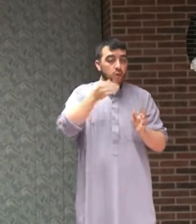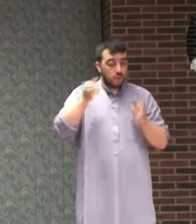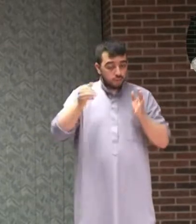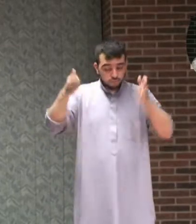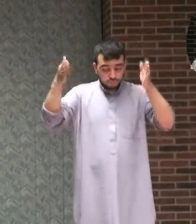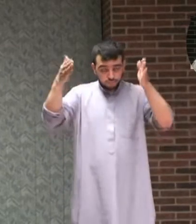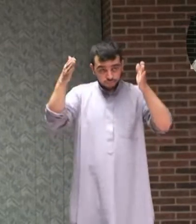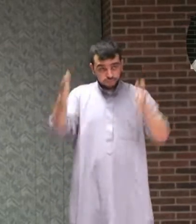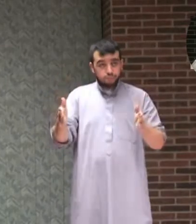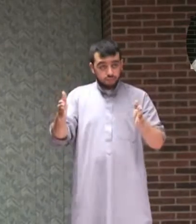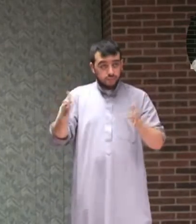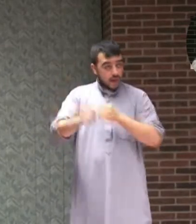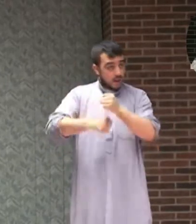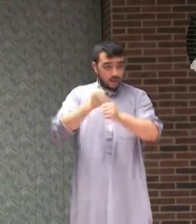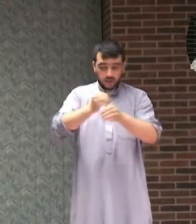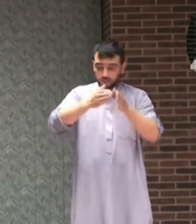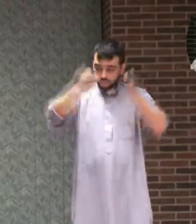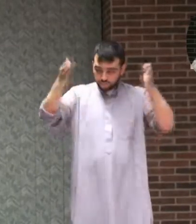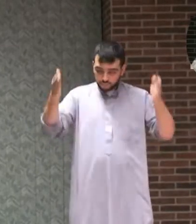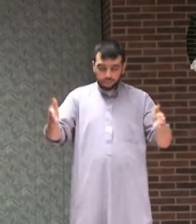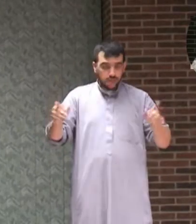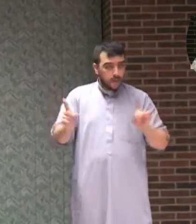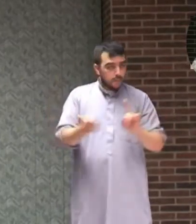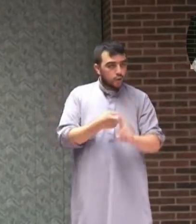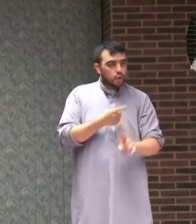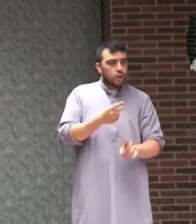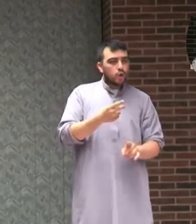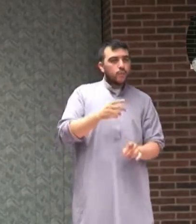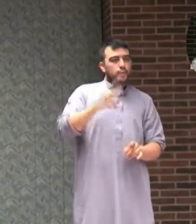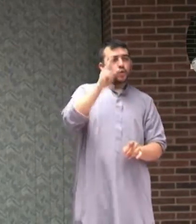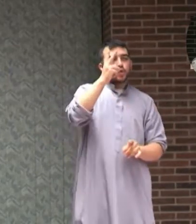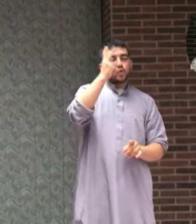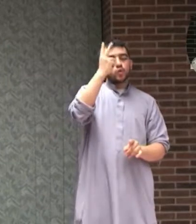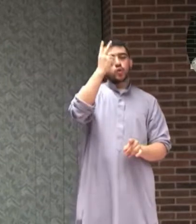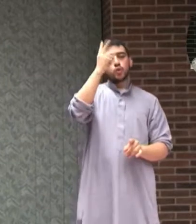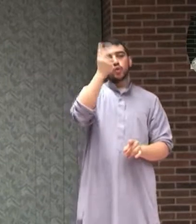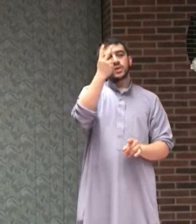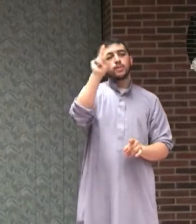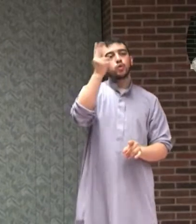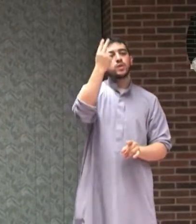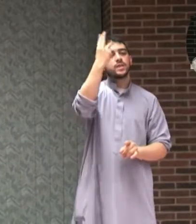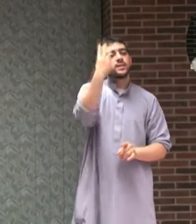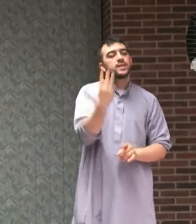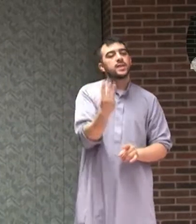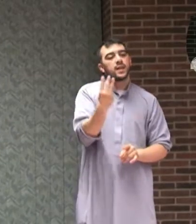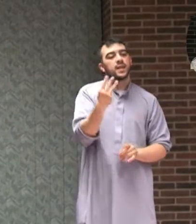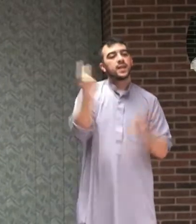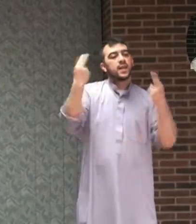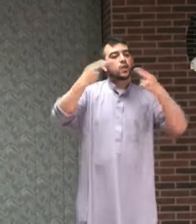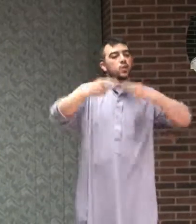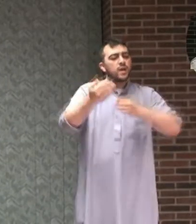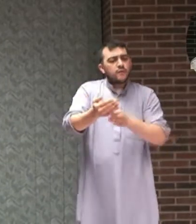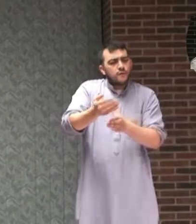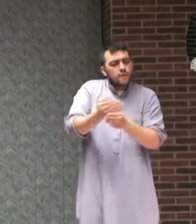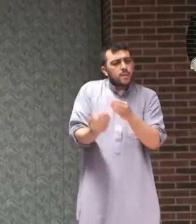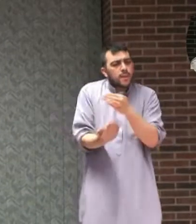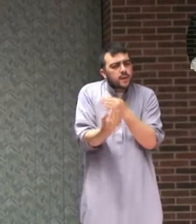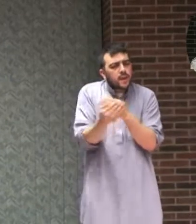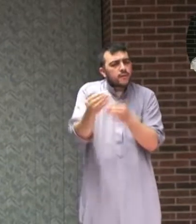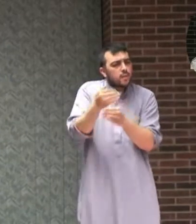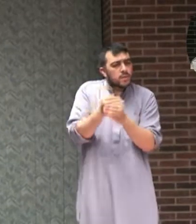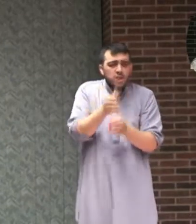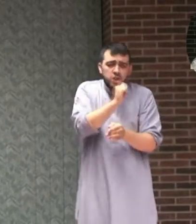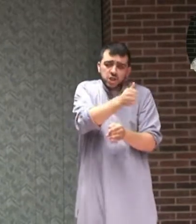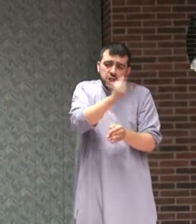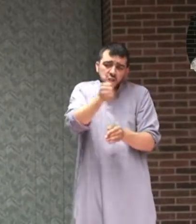particulier, l'instant qui précède Waqt al-Fajr. Évidemment, chaque personne selon